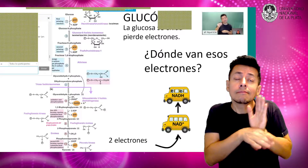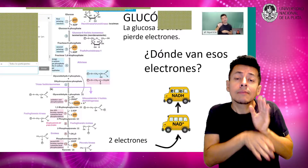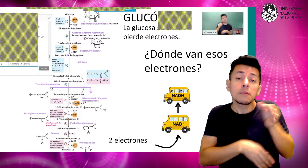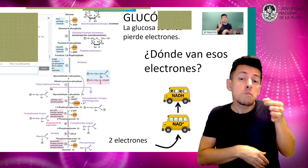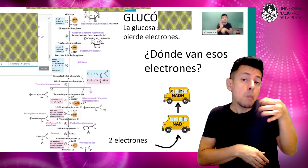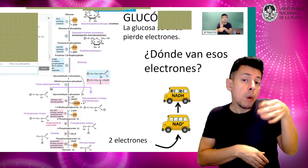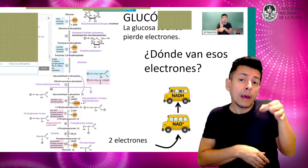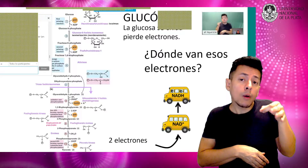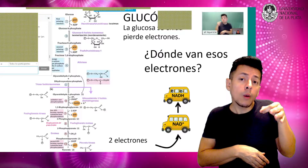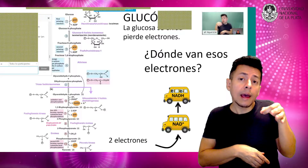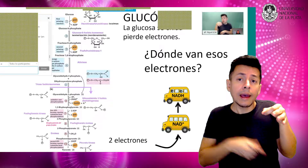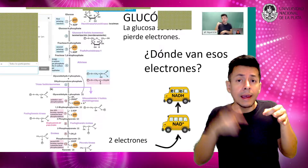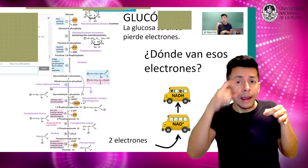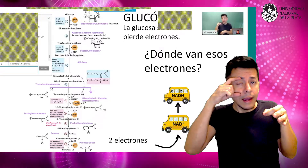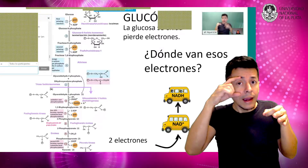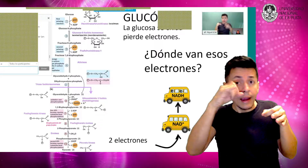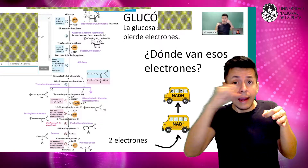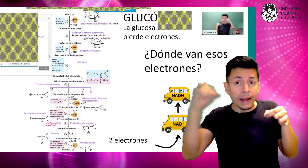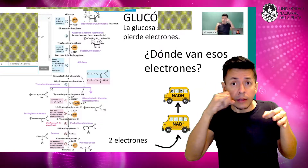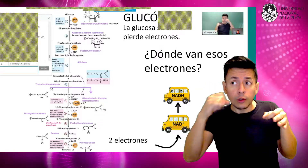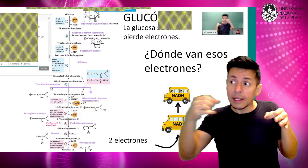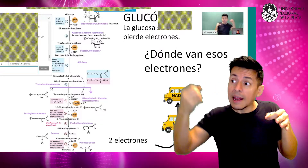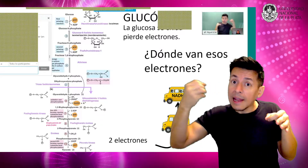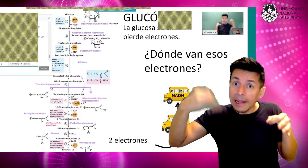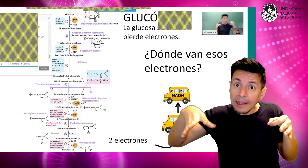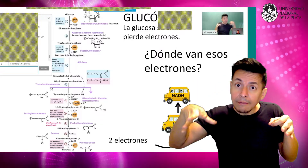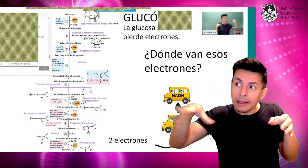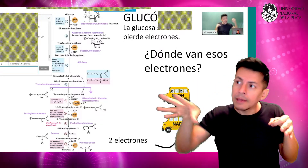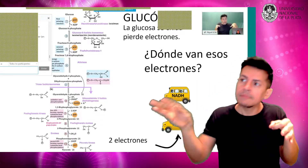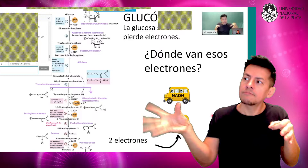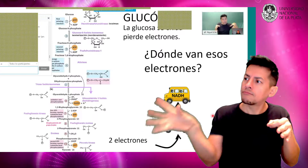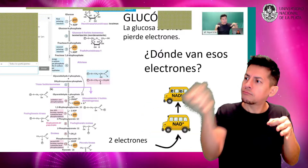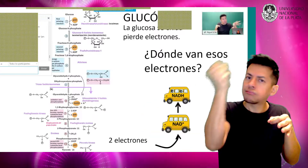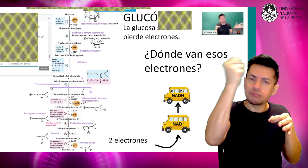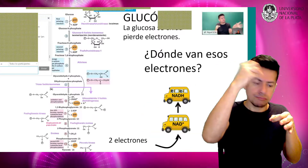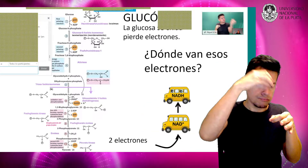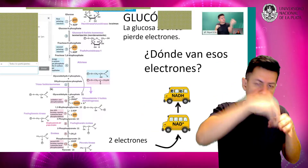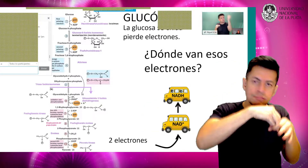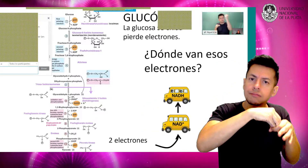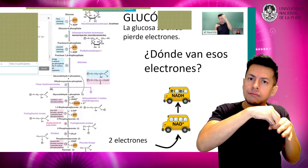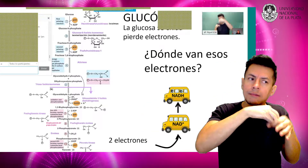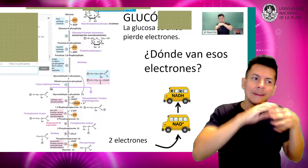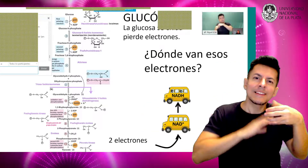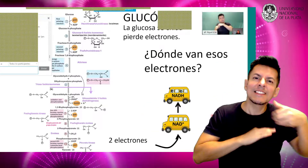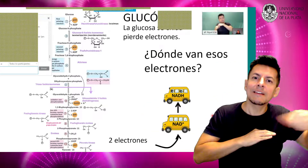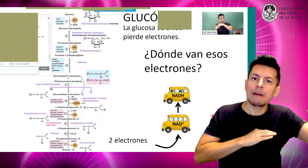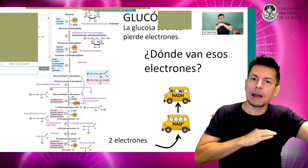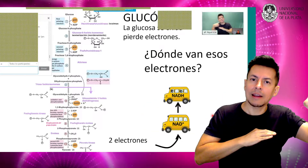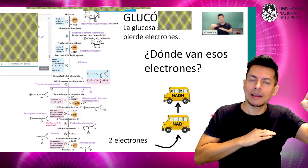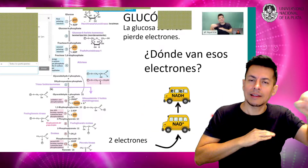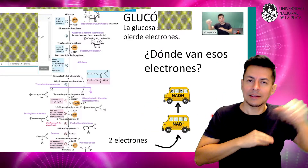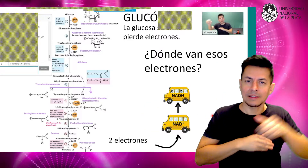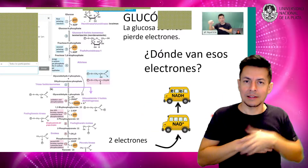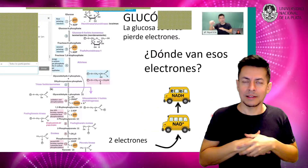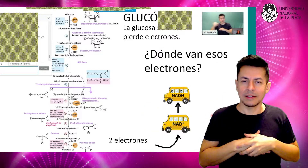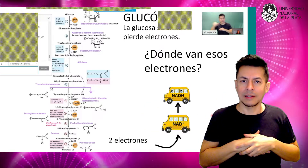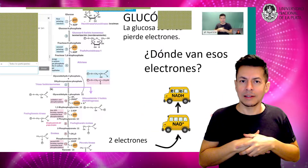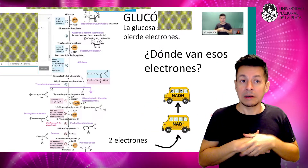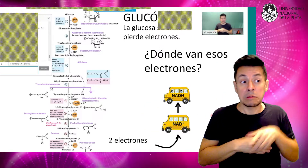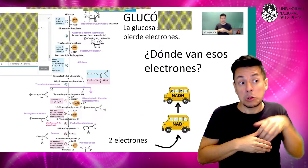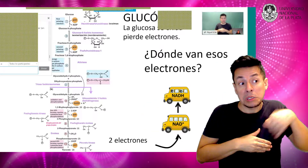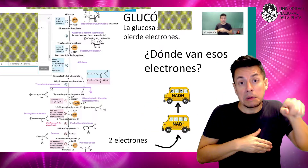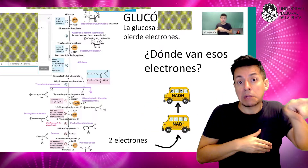electrones. Acepta electrones que liberan las moléculas químicas adentro de la célula y las transporta luego al